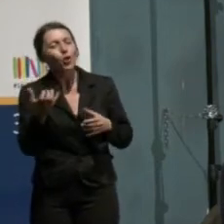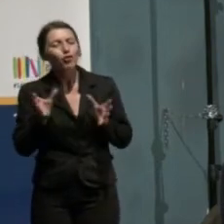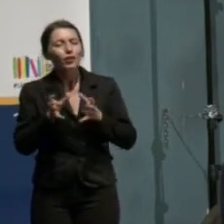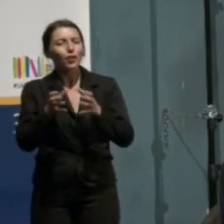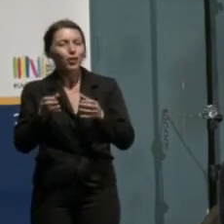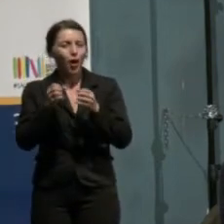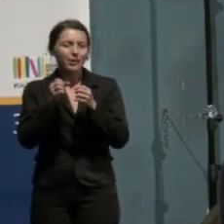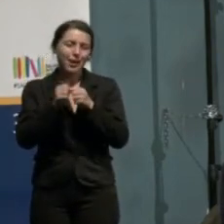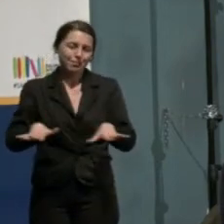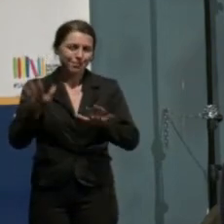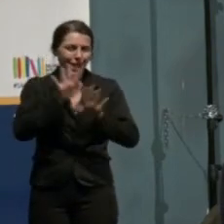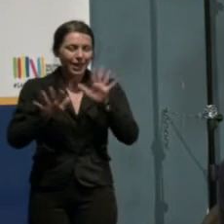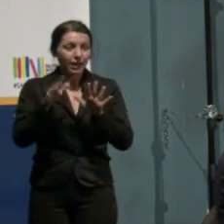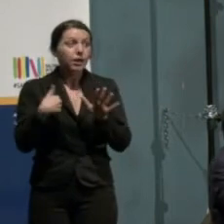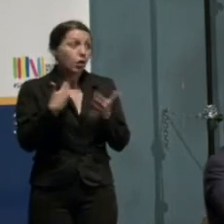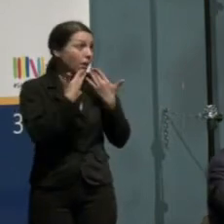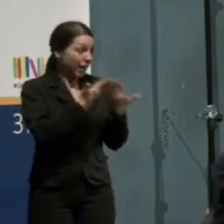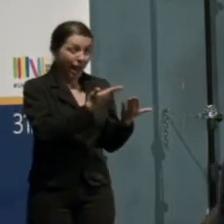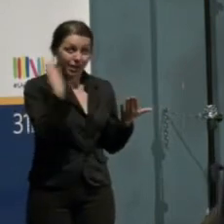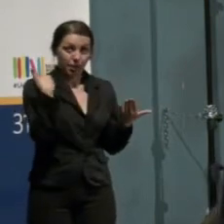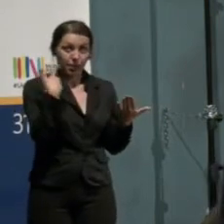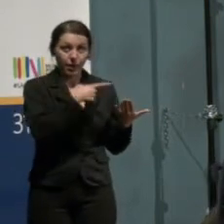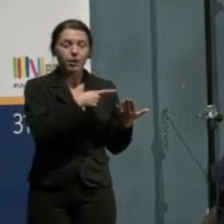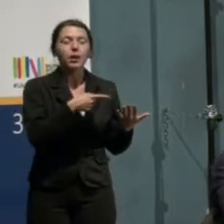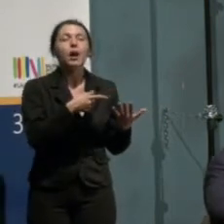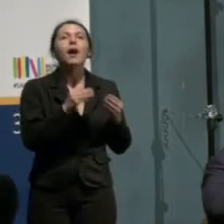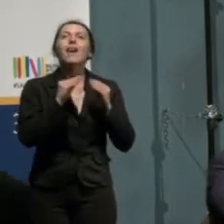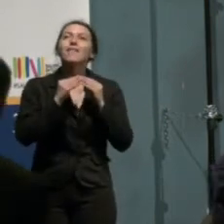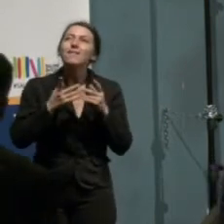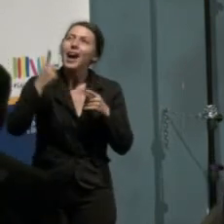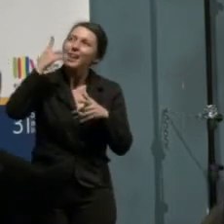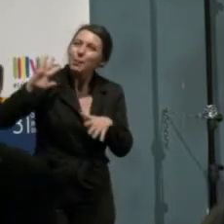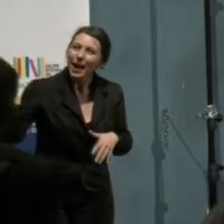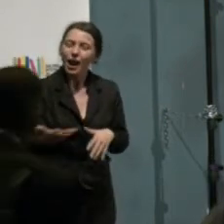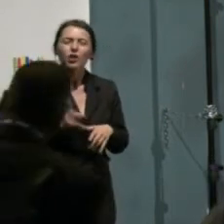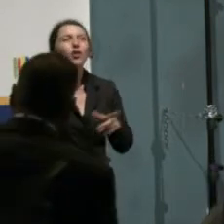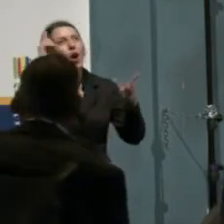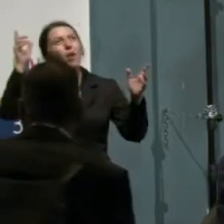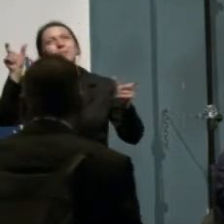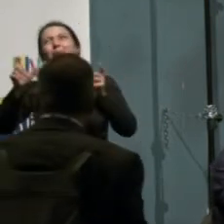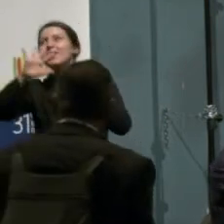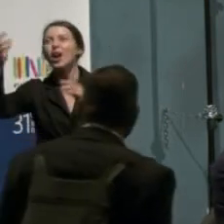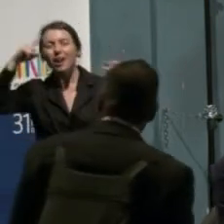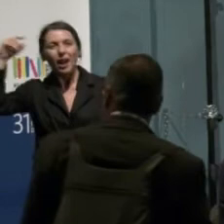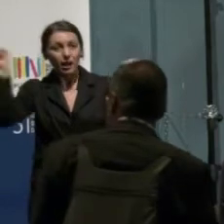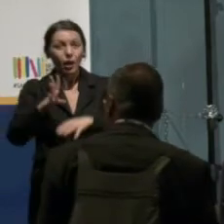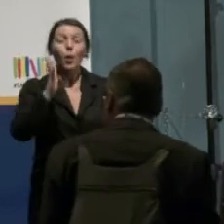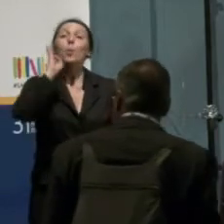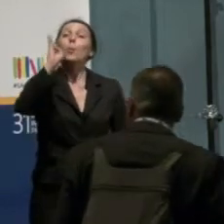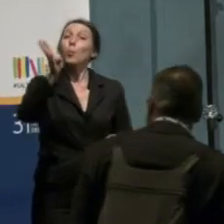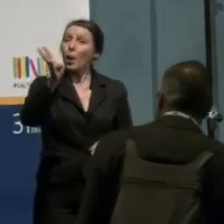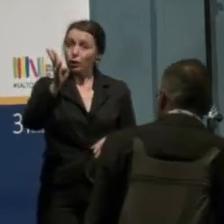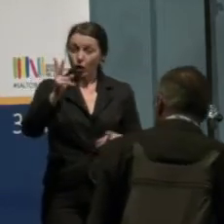perché tu prima hai detto ti ringrazio e fatela per gli altri e non dimenticatevi le altre persone il 14